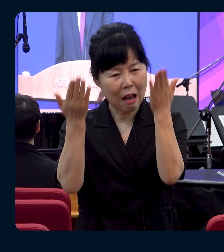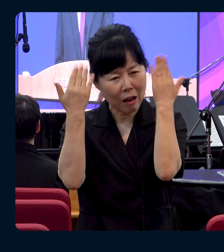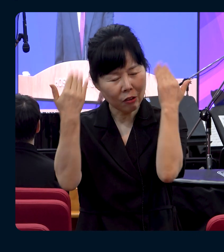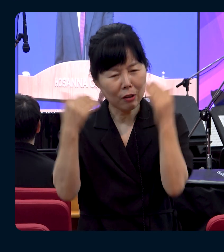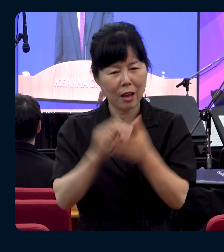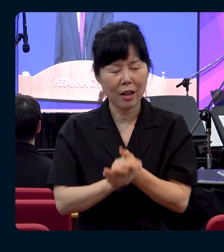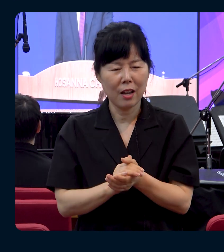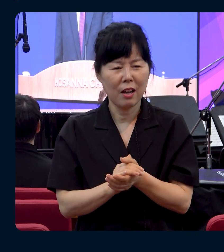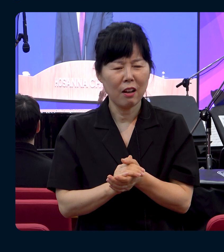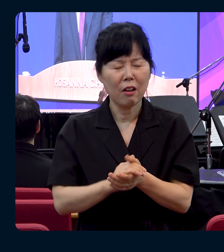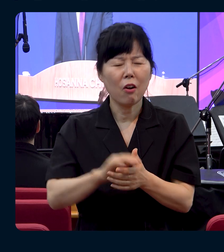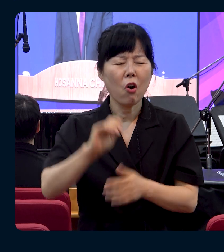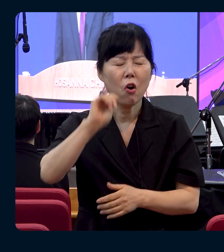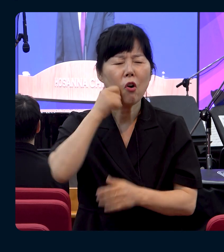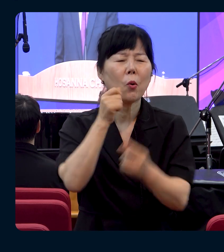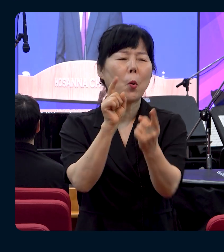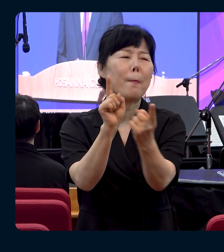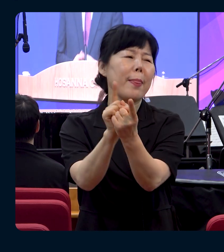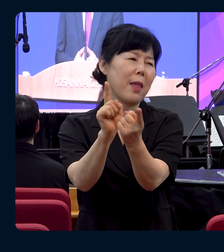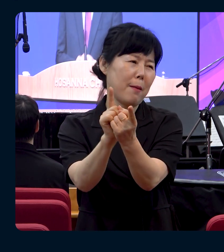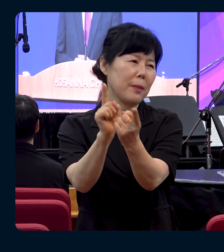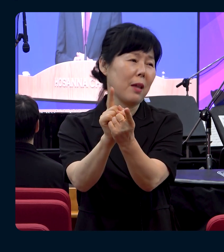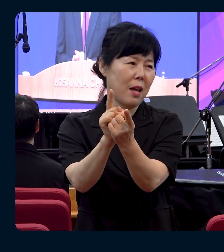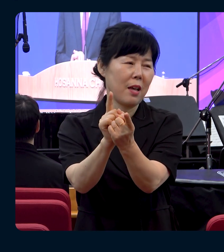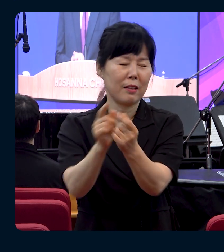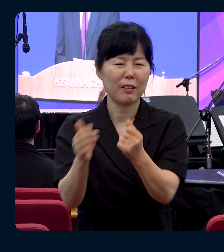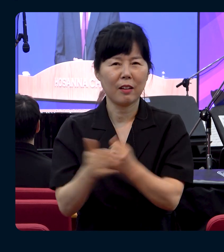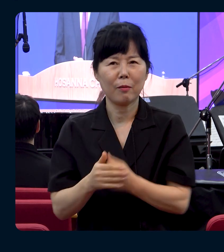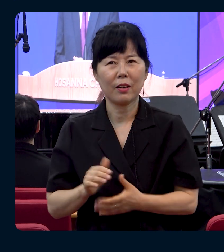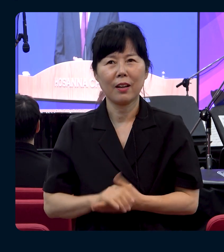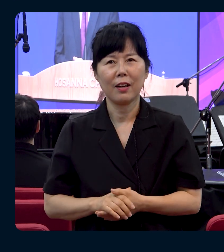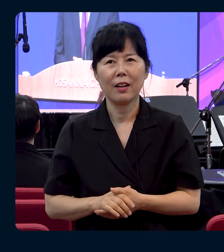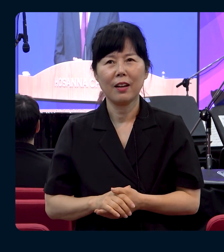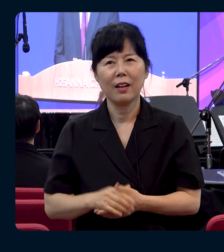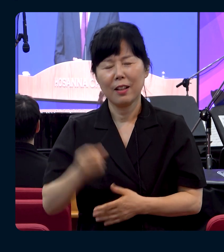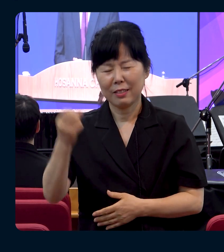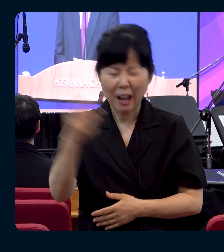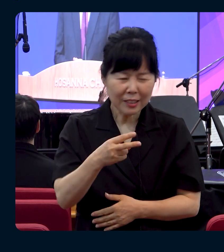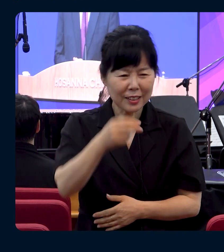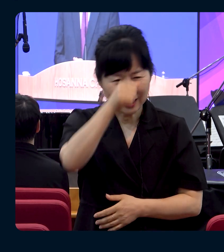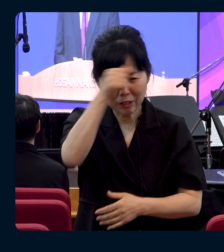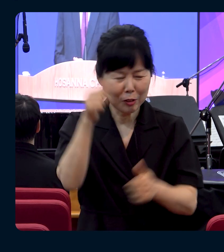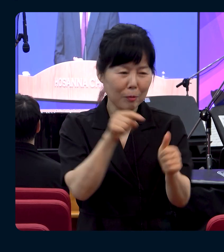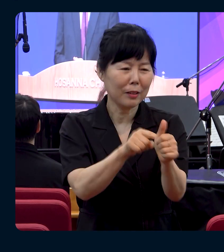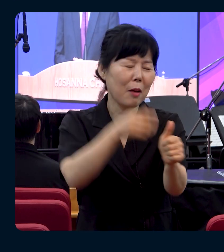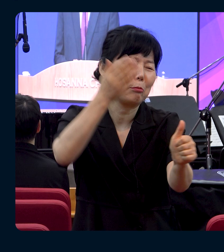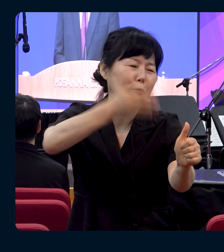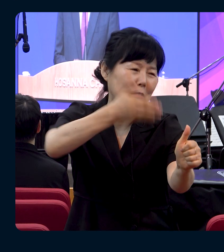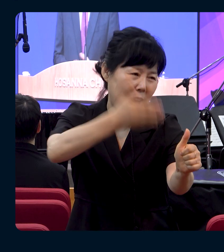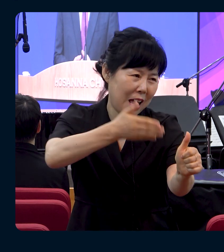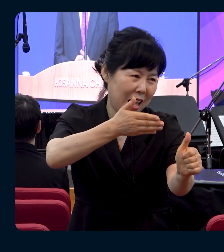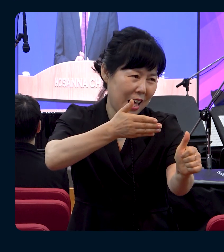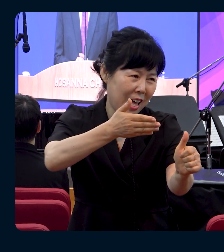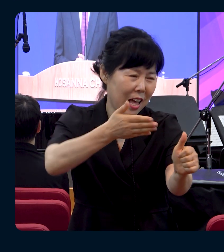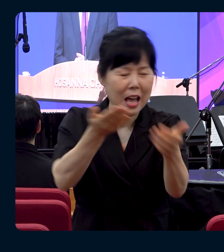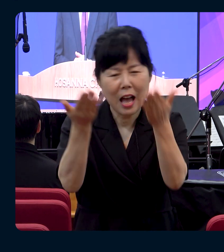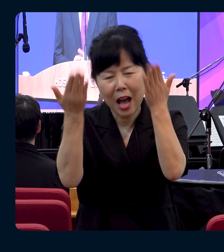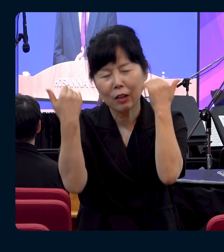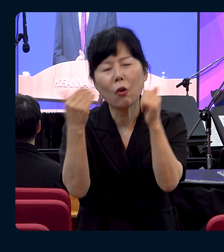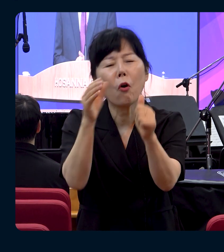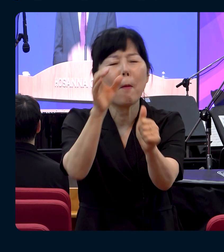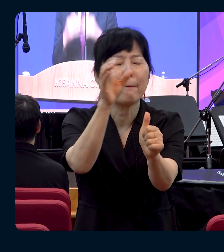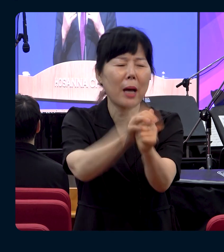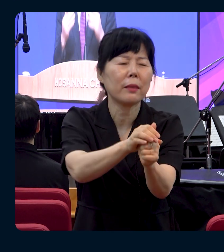그런 어려운 일들이 있으면서 제가 다시 한번 장로님께 부탁했습니다. 다시 K국제대학에 가서